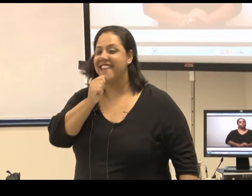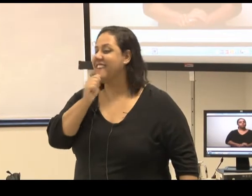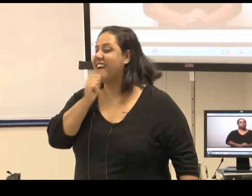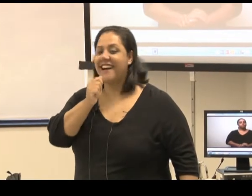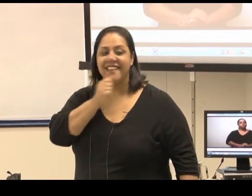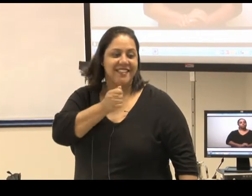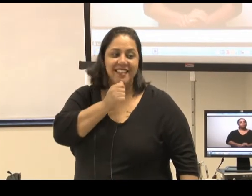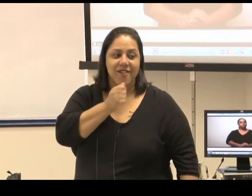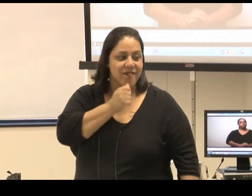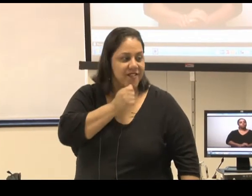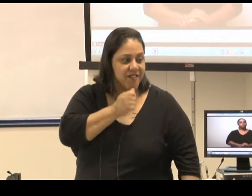Ainda não.